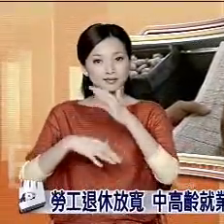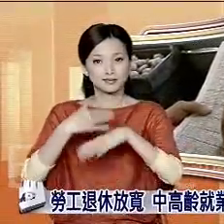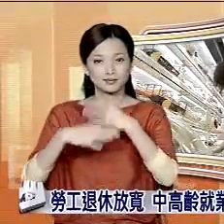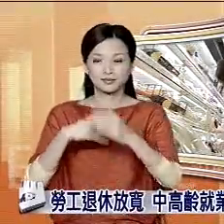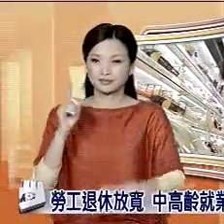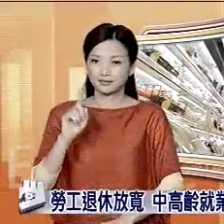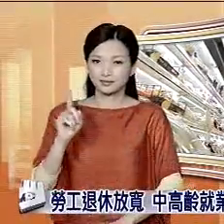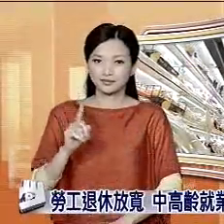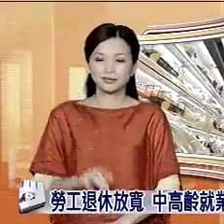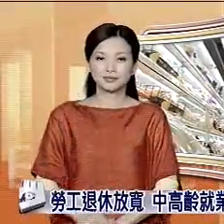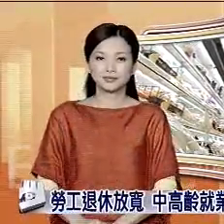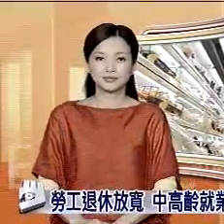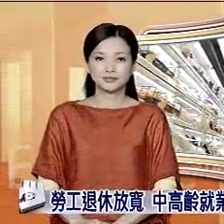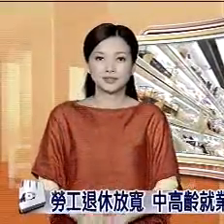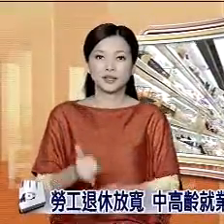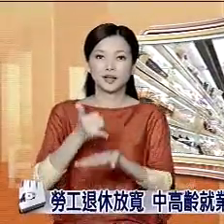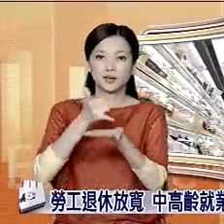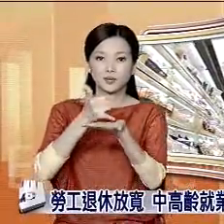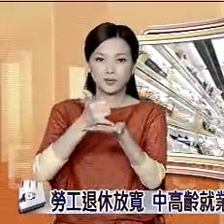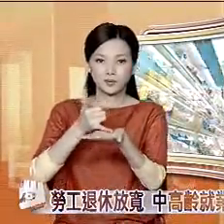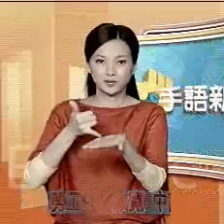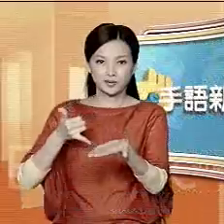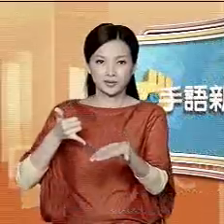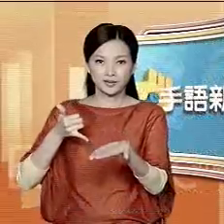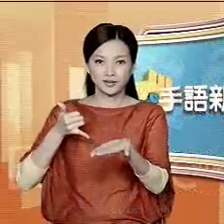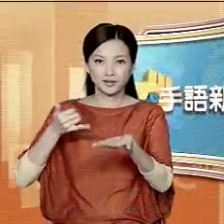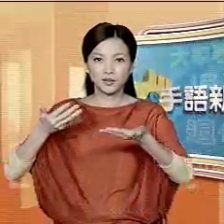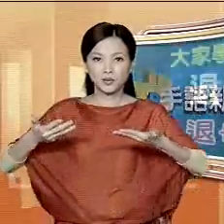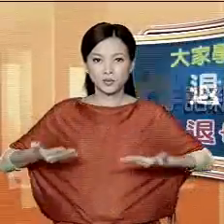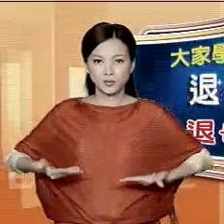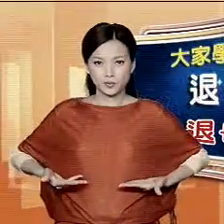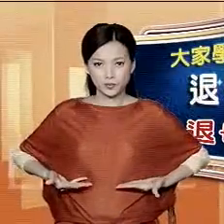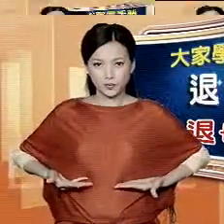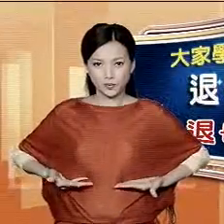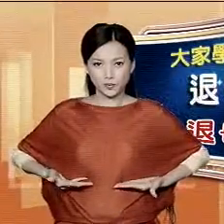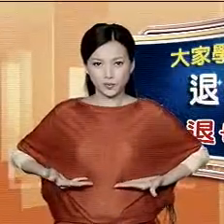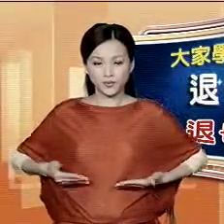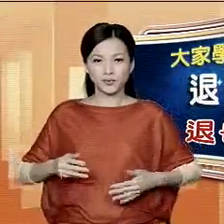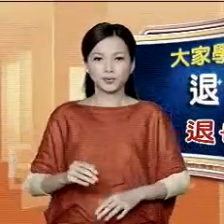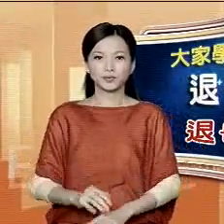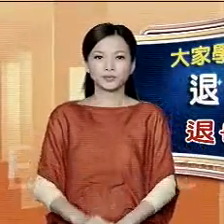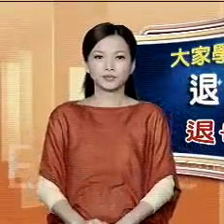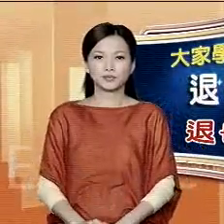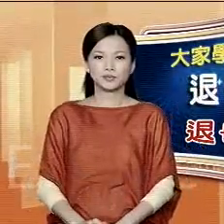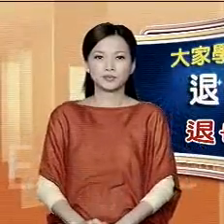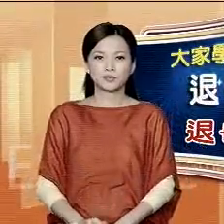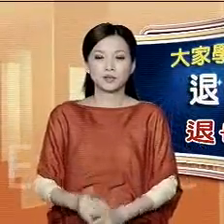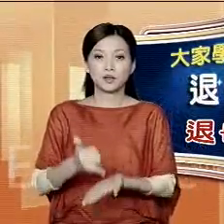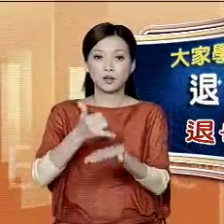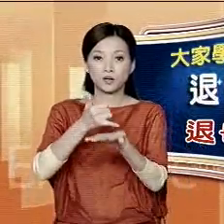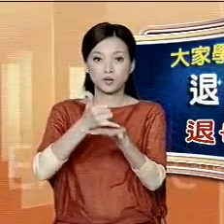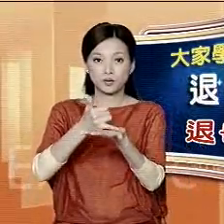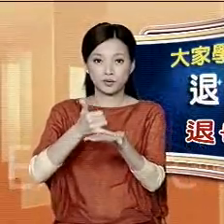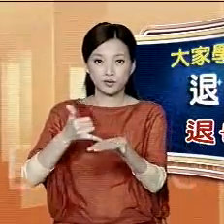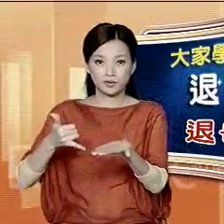们就来学学退休的手语，照单字往后退，加上手放在腰上是休息，